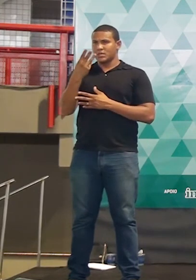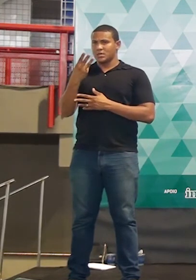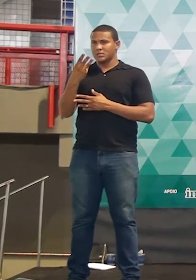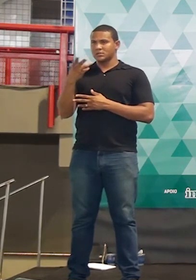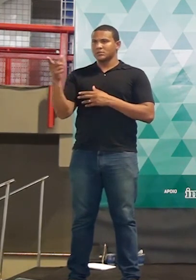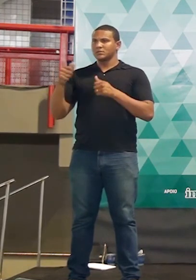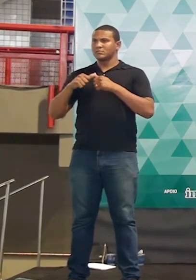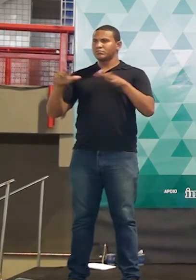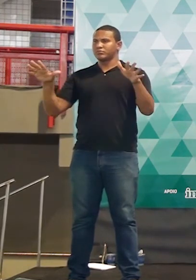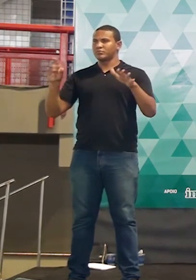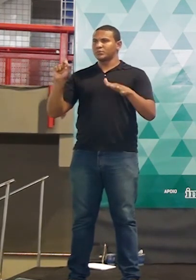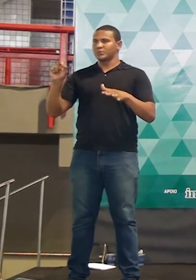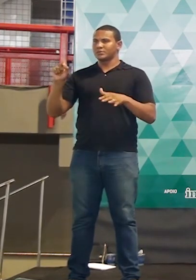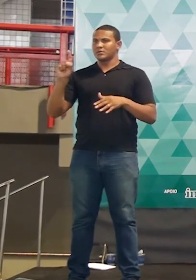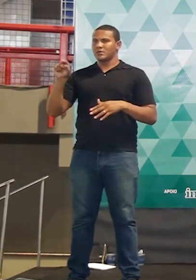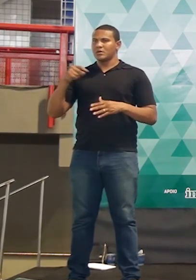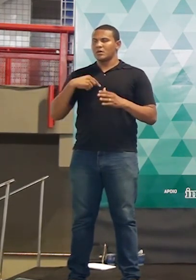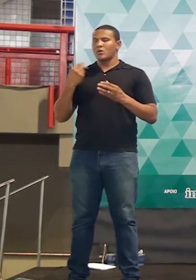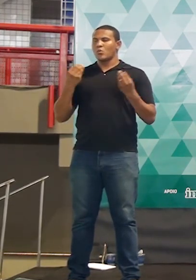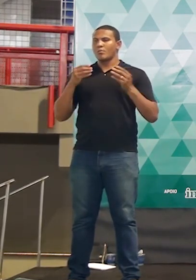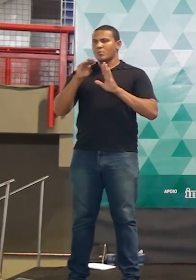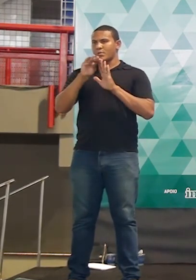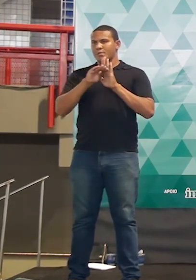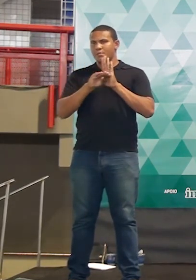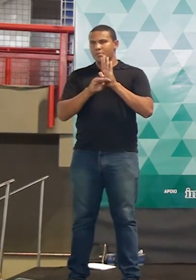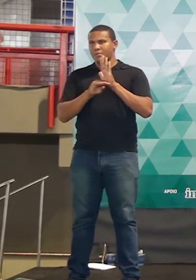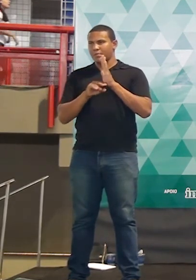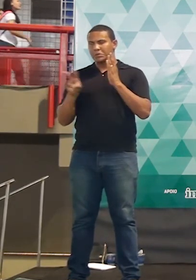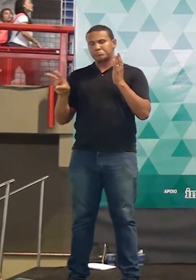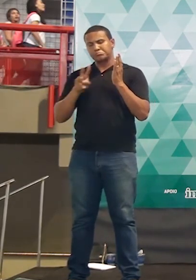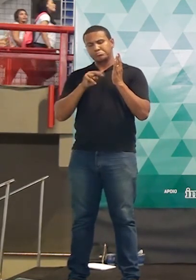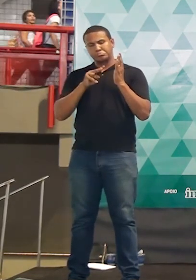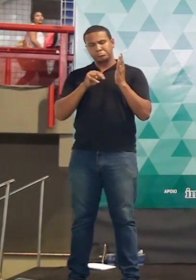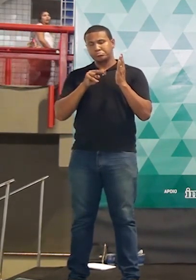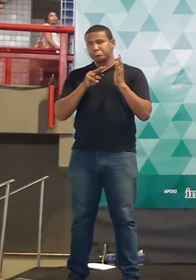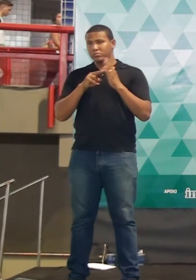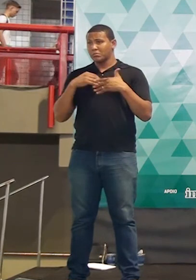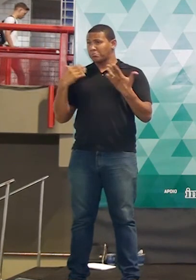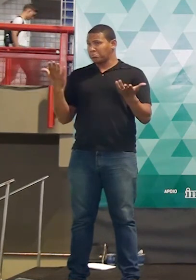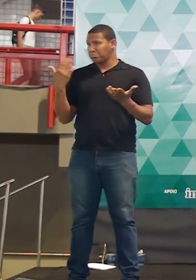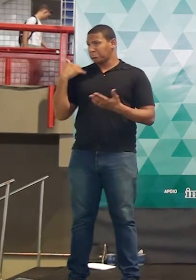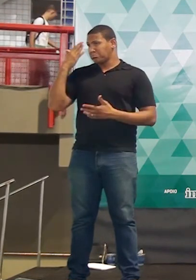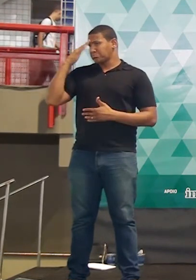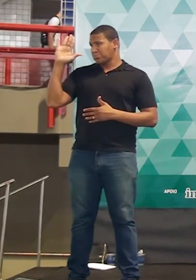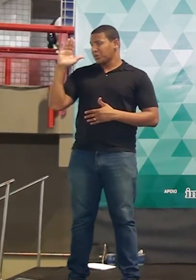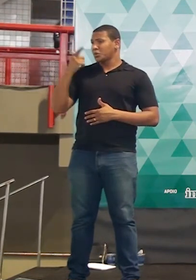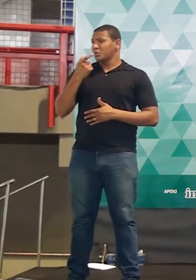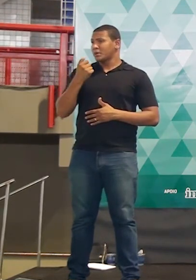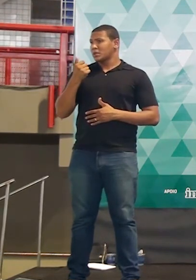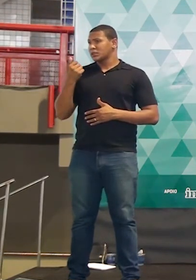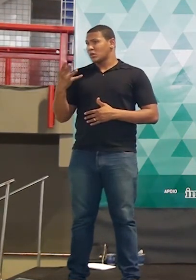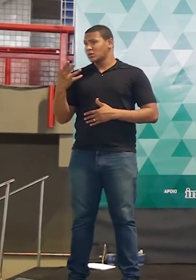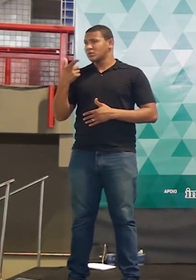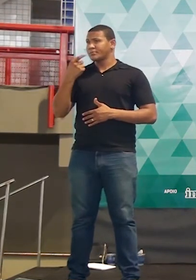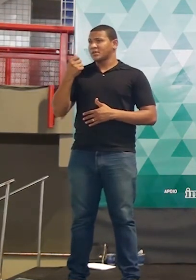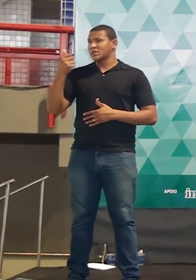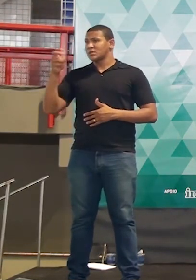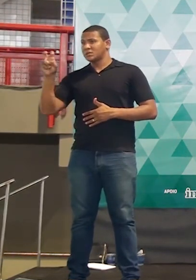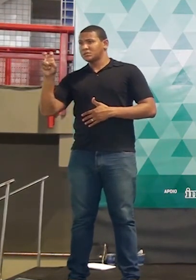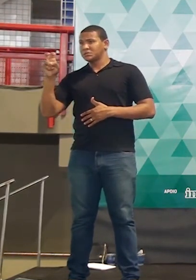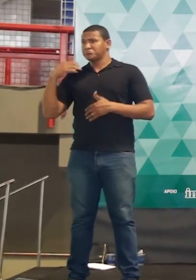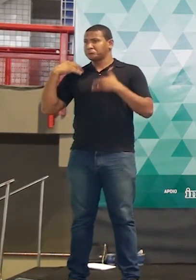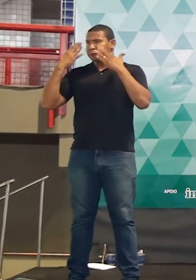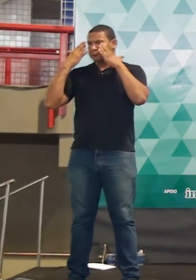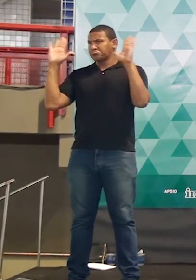chamava de Guia do Participante. Ninguém sabe por que 2014 e 2015 esse material não